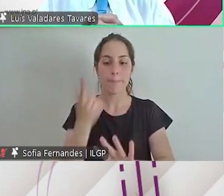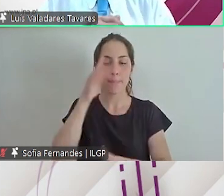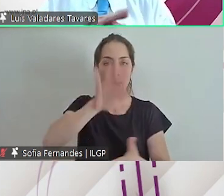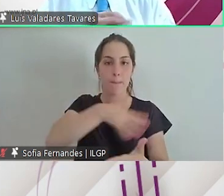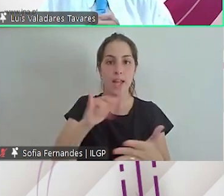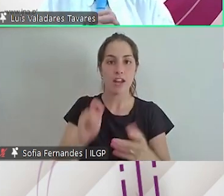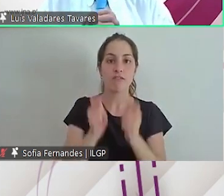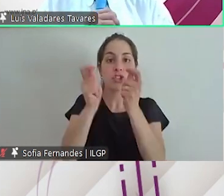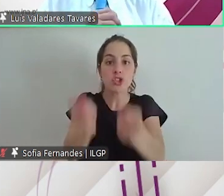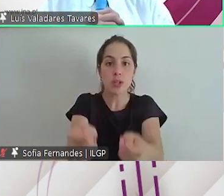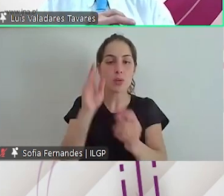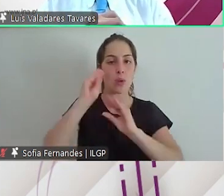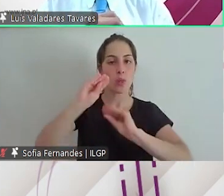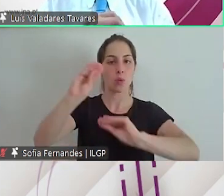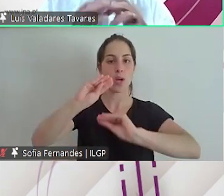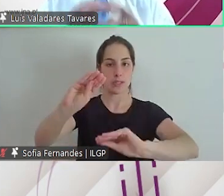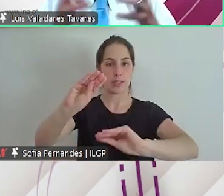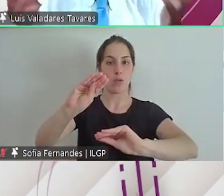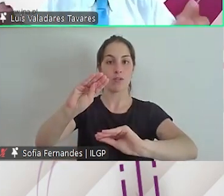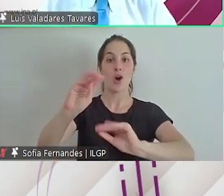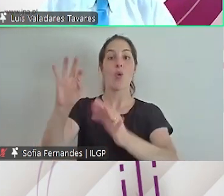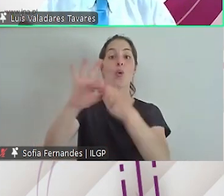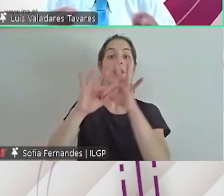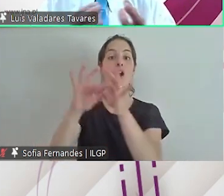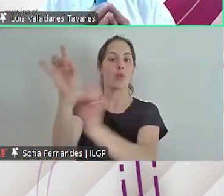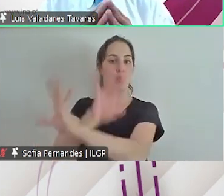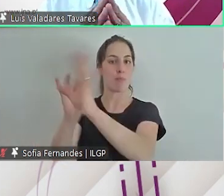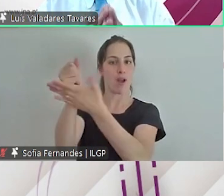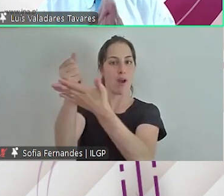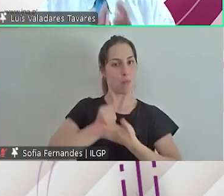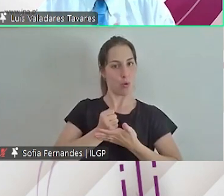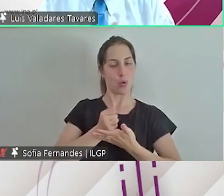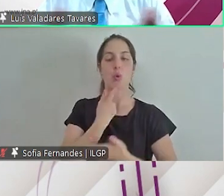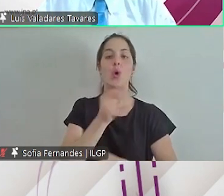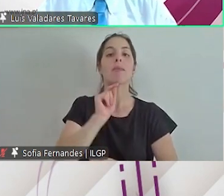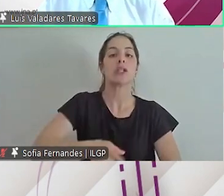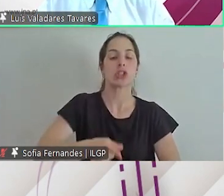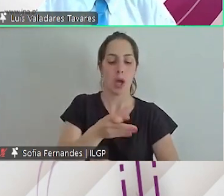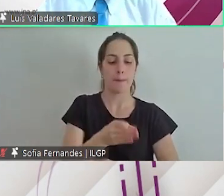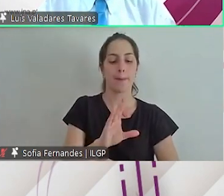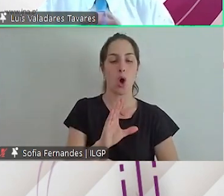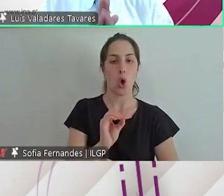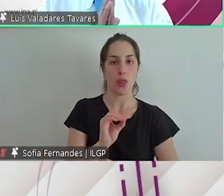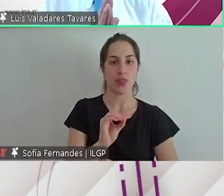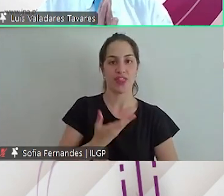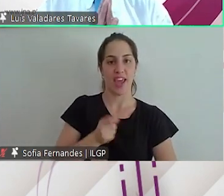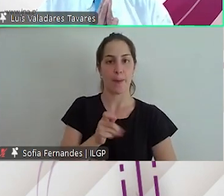na educação apoiado pela União Europeia, que se chamou PRODEP. E esse programa, que na verdade até depois foi elogiado pela